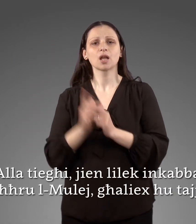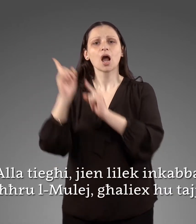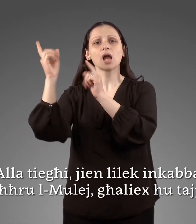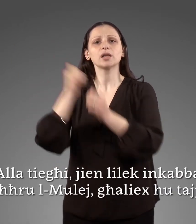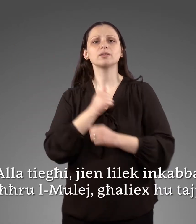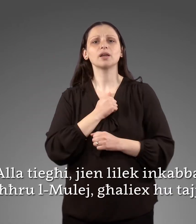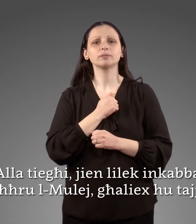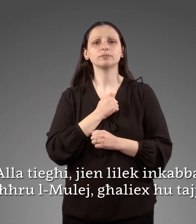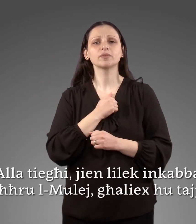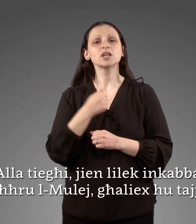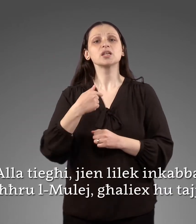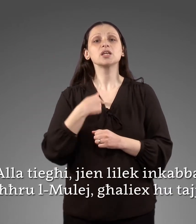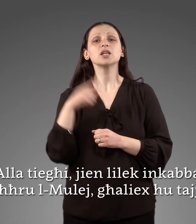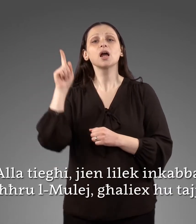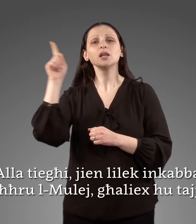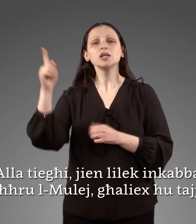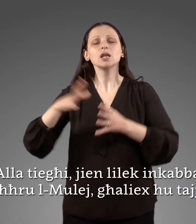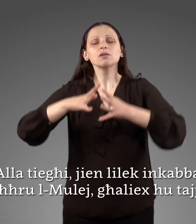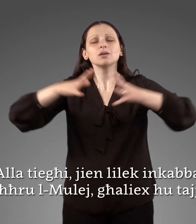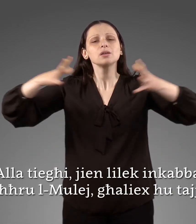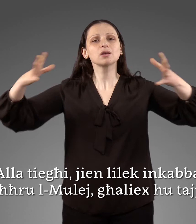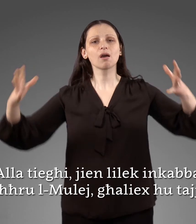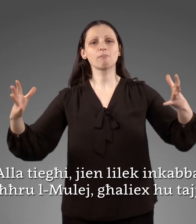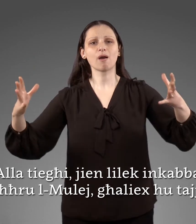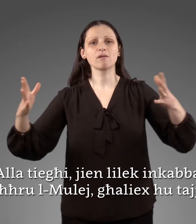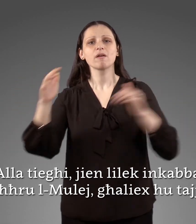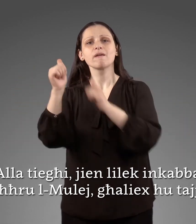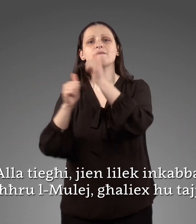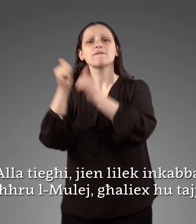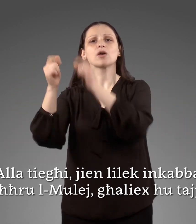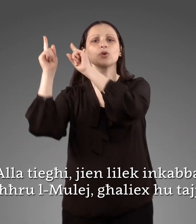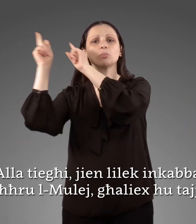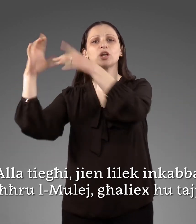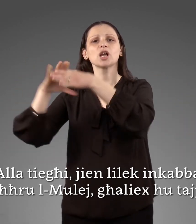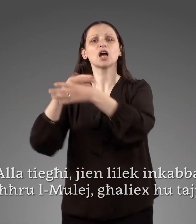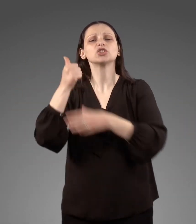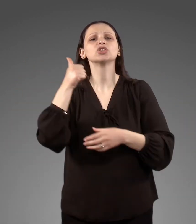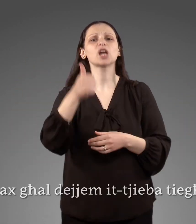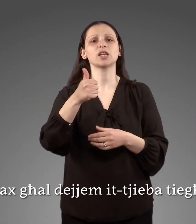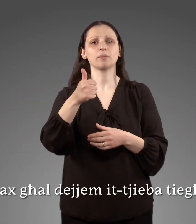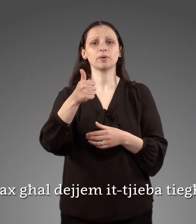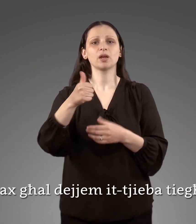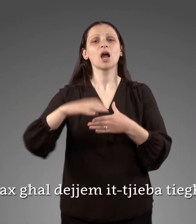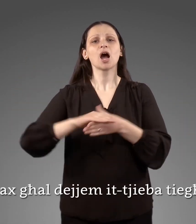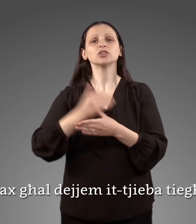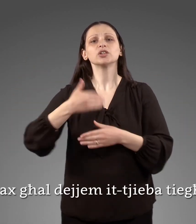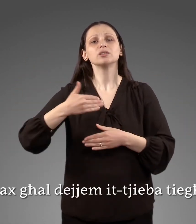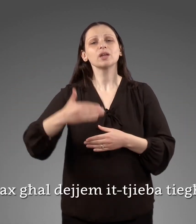jien li lak inkabbar Fahru il-mulej għali xo tajjib, għaxħal dejjam il-tijba tijow